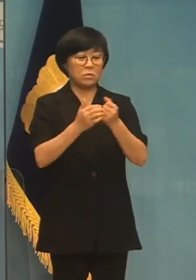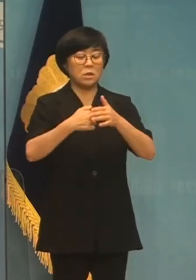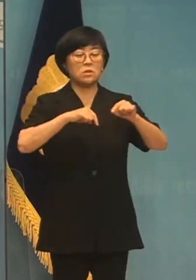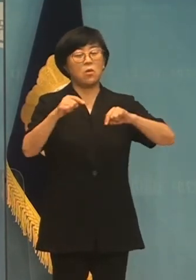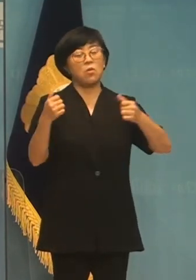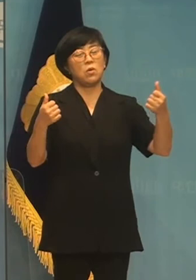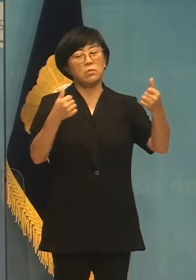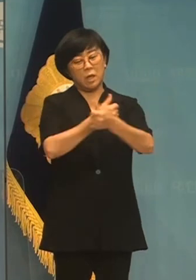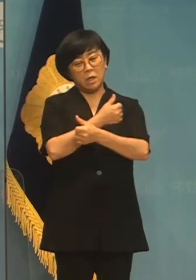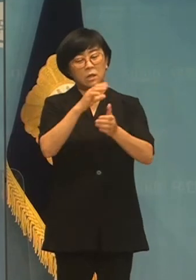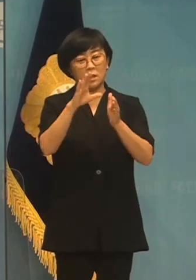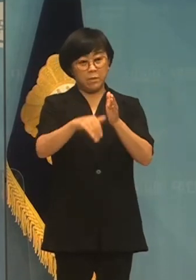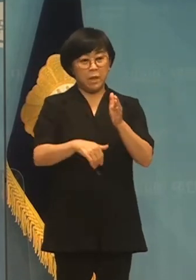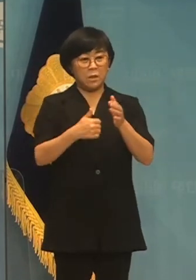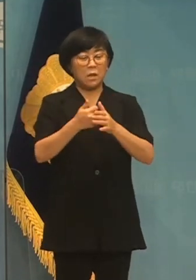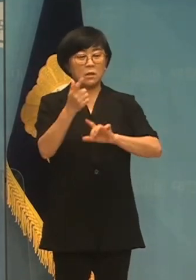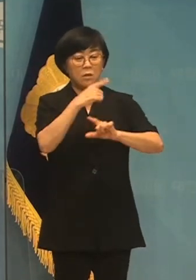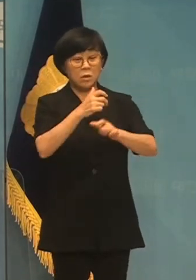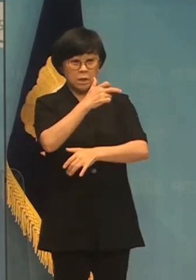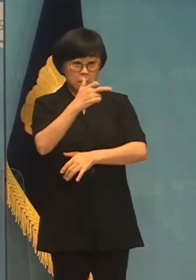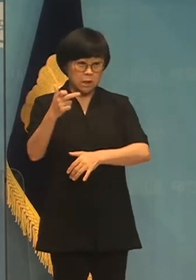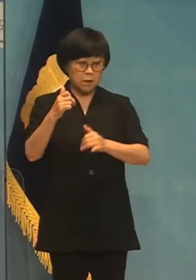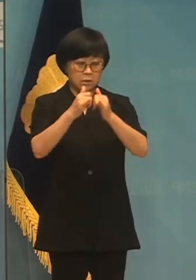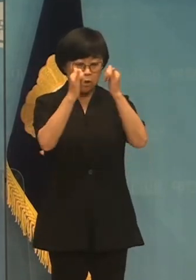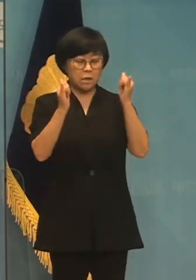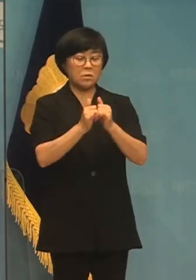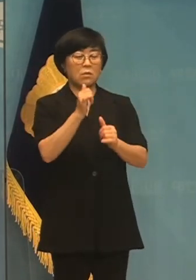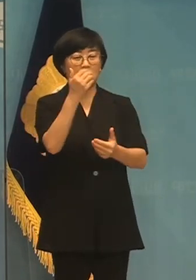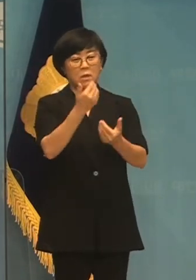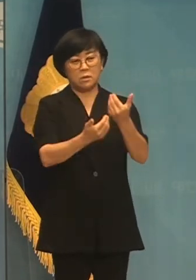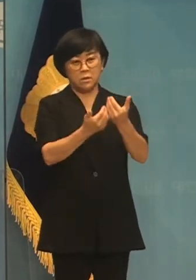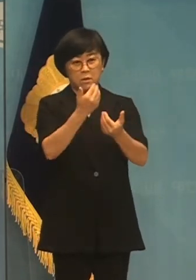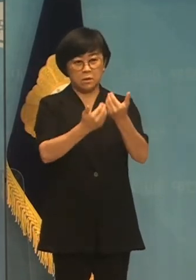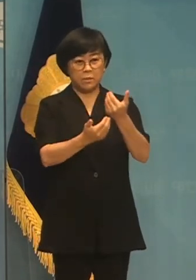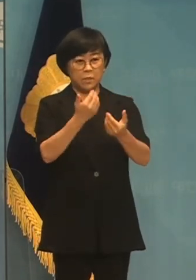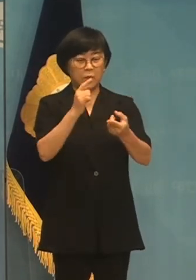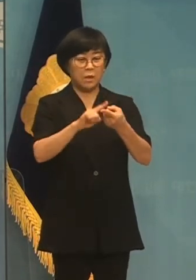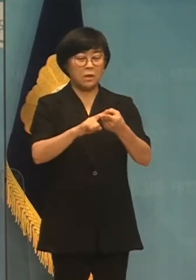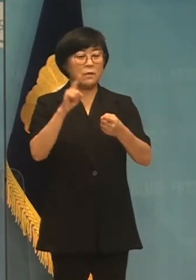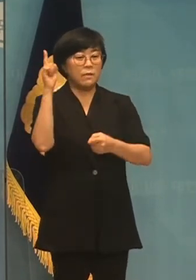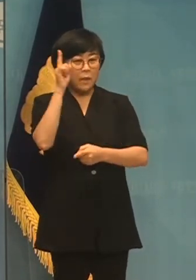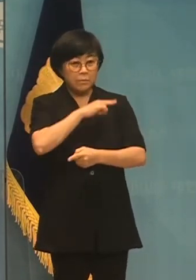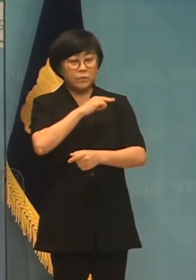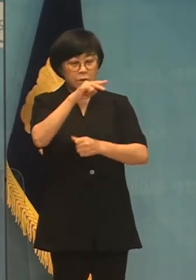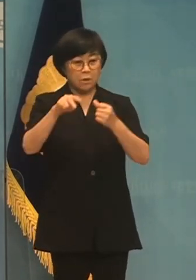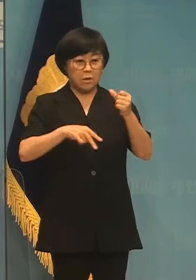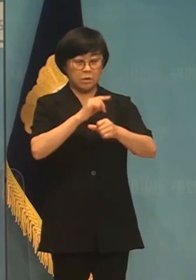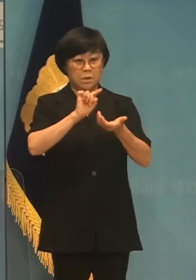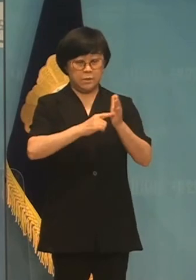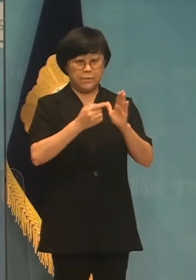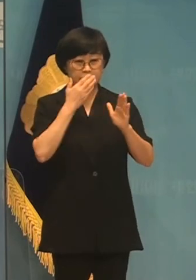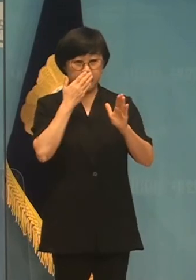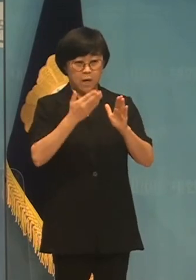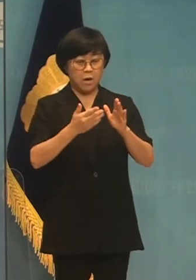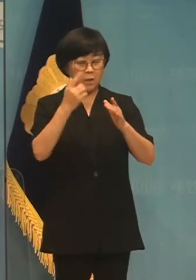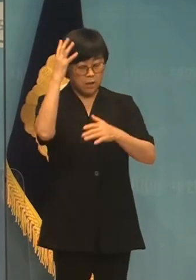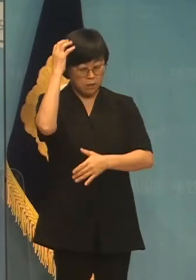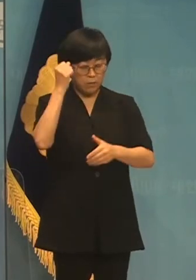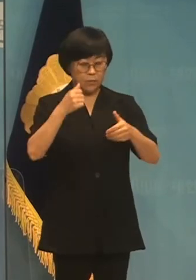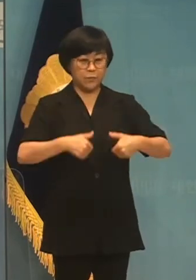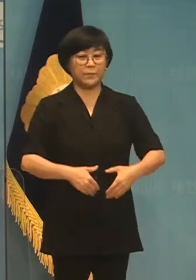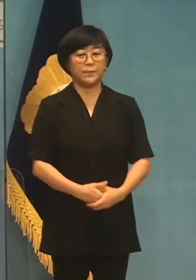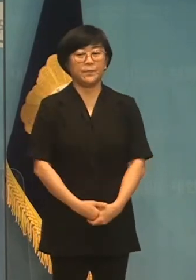정권이 바뀔 때마다 더 큰 사회적 갈등과 부작용을 낳을 수밖에 없다는 것을 명심해야